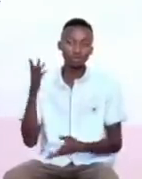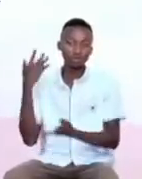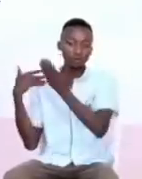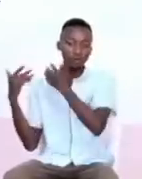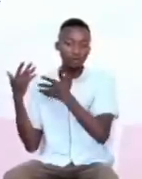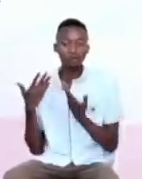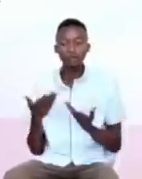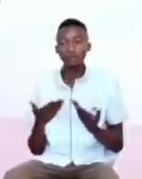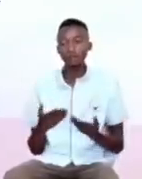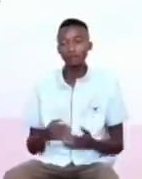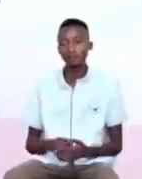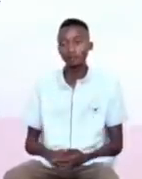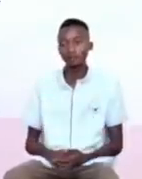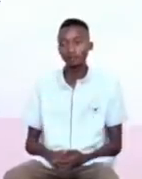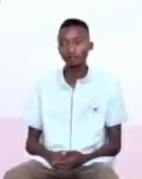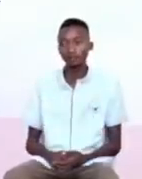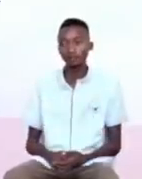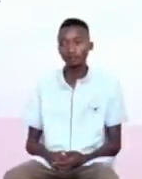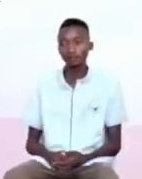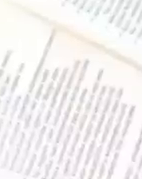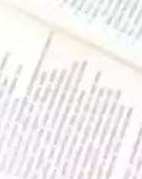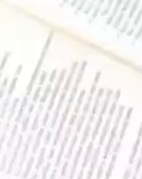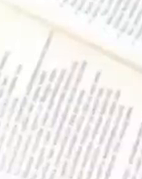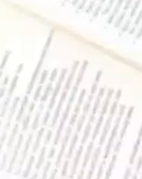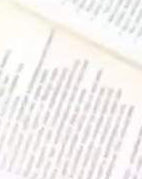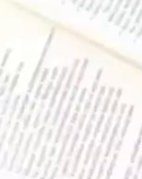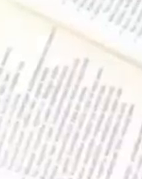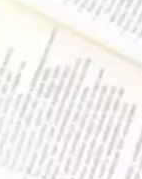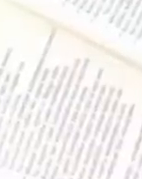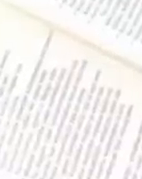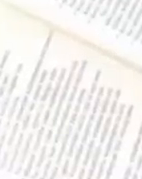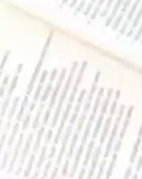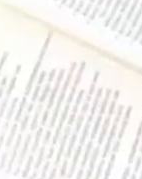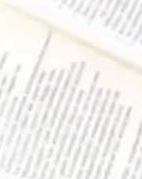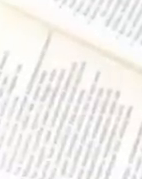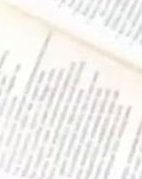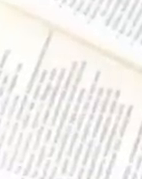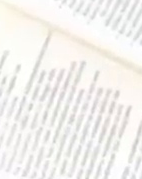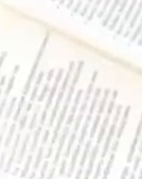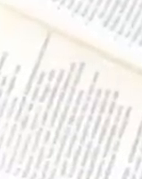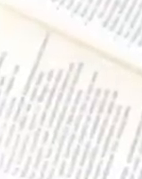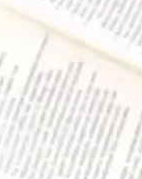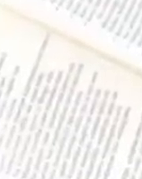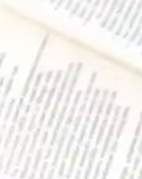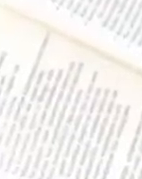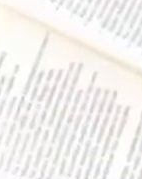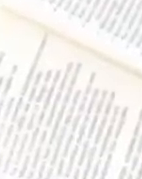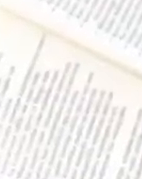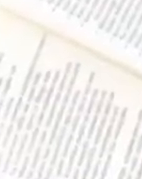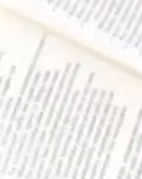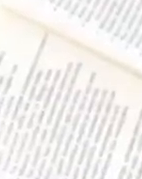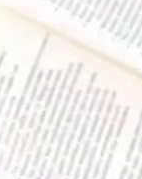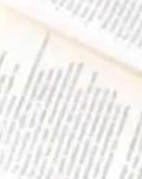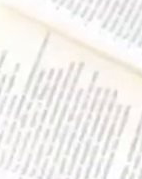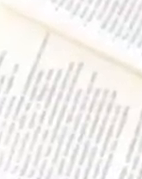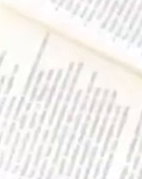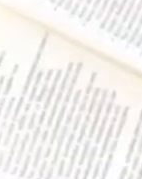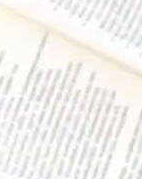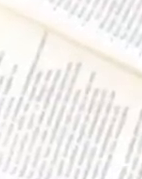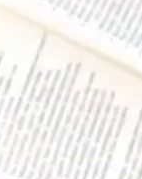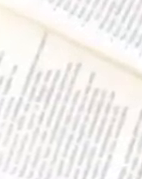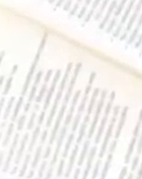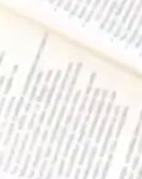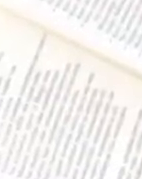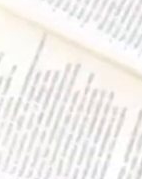13. Haya, anza fungu la 13. Twende. Nasema, heri mtu yule aonaye hekima. Heri mtu yule